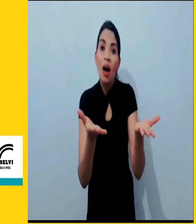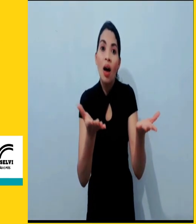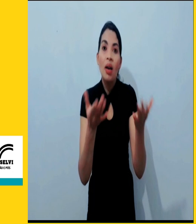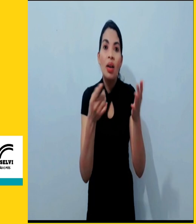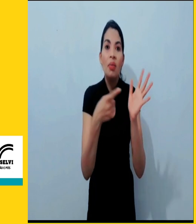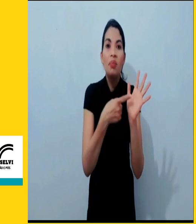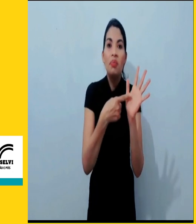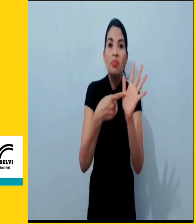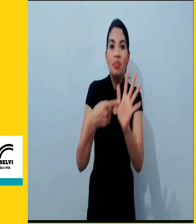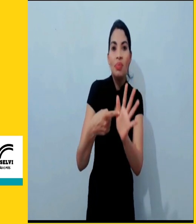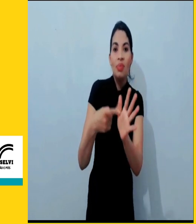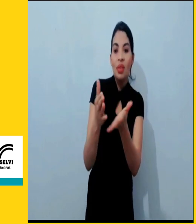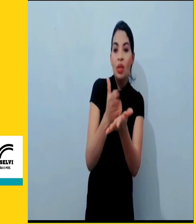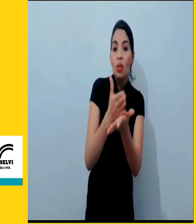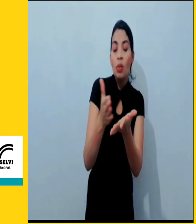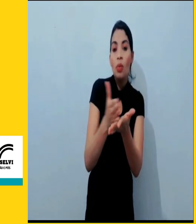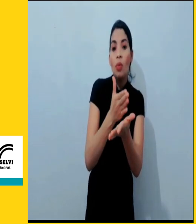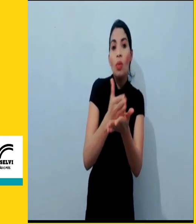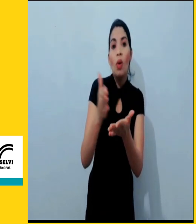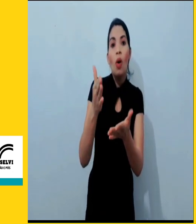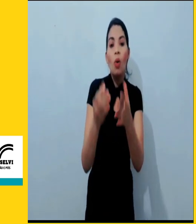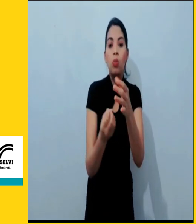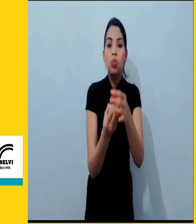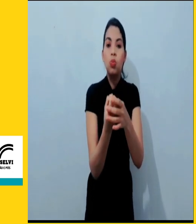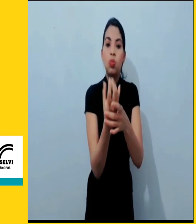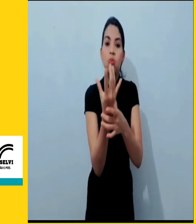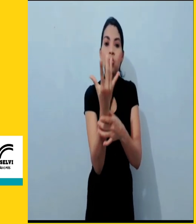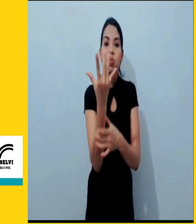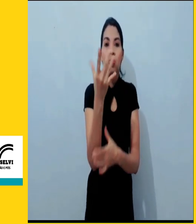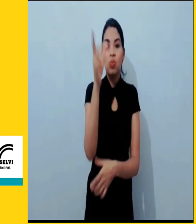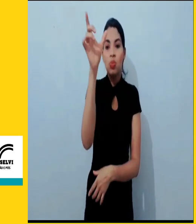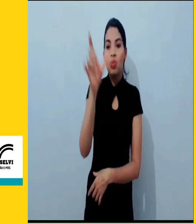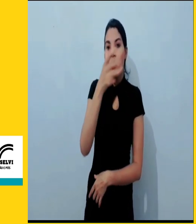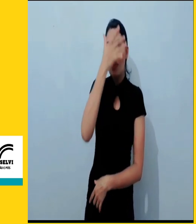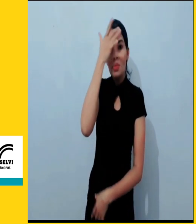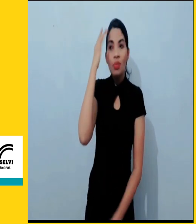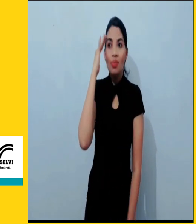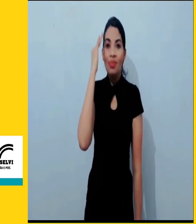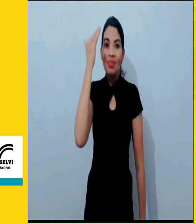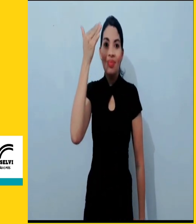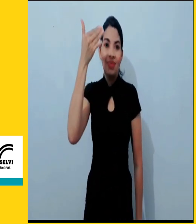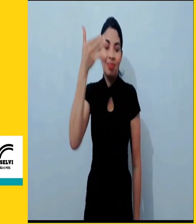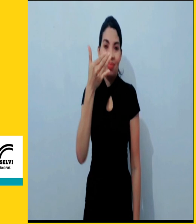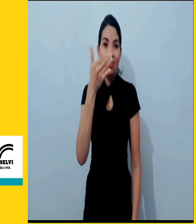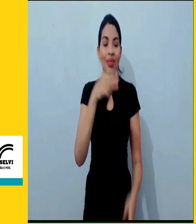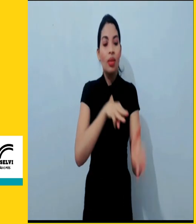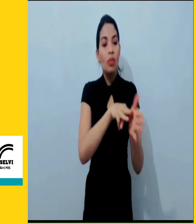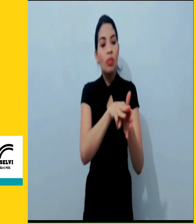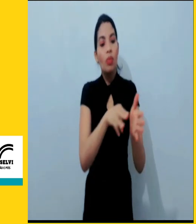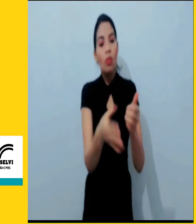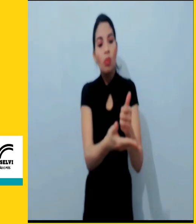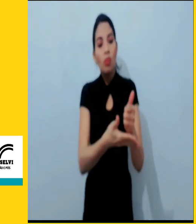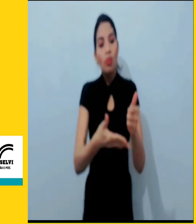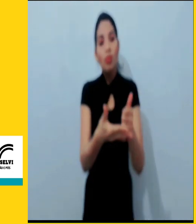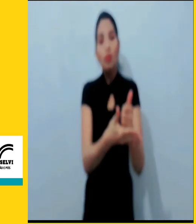Entre os principais autores que fundamentaram a pesquisa estão Barbosa e